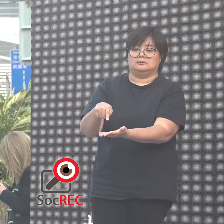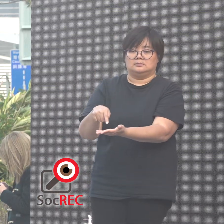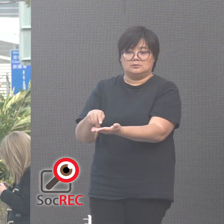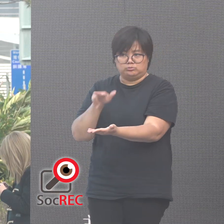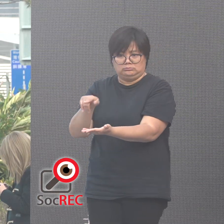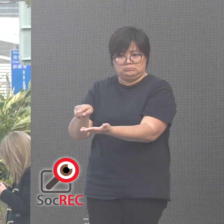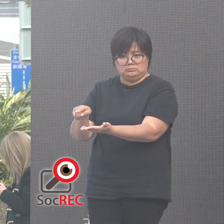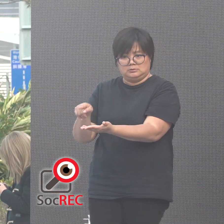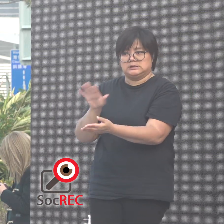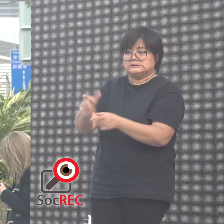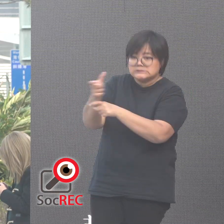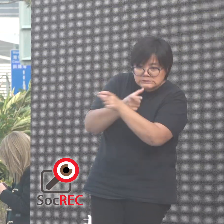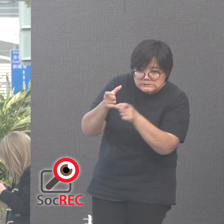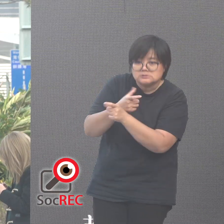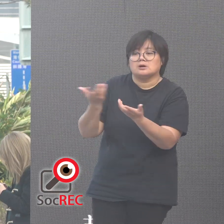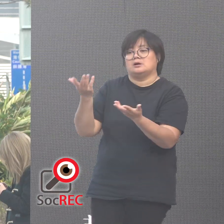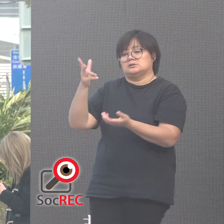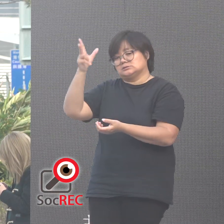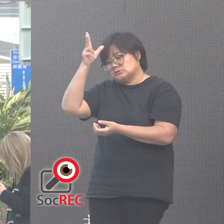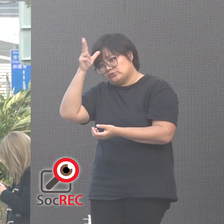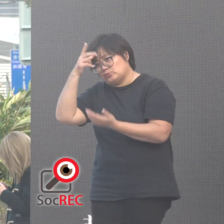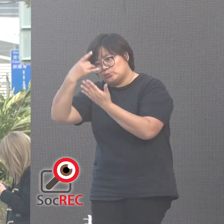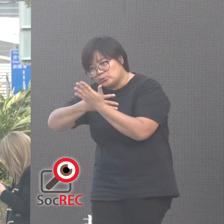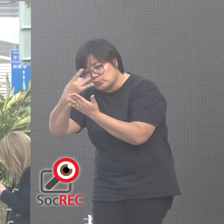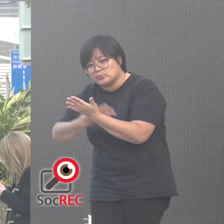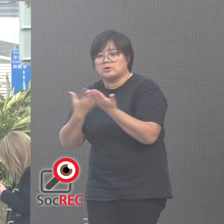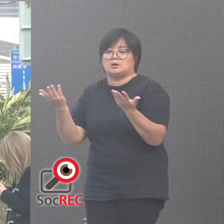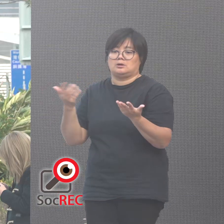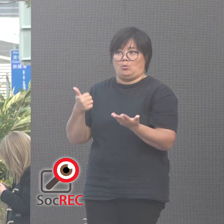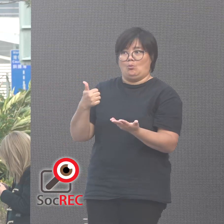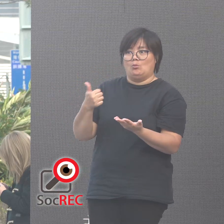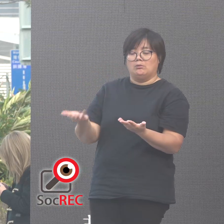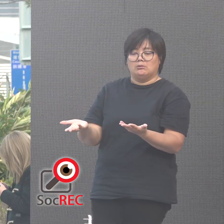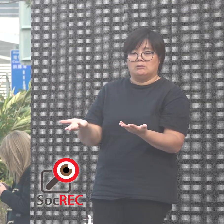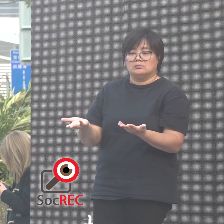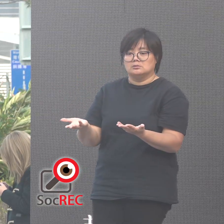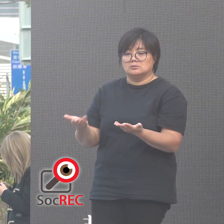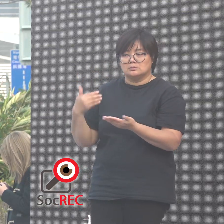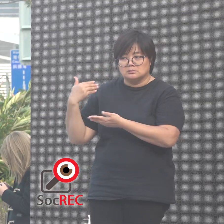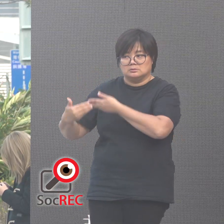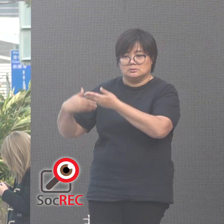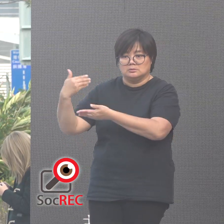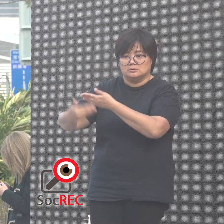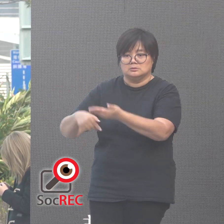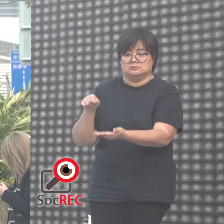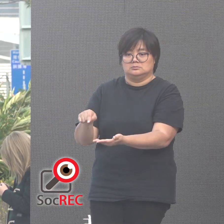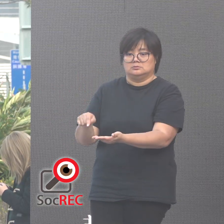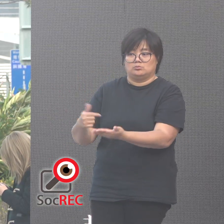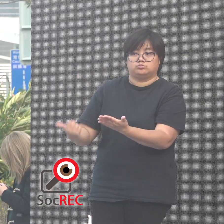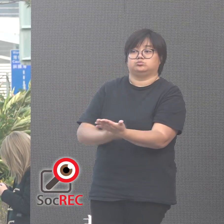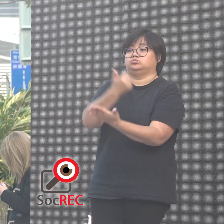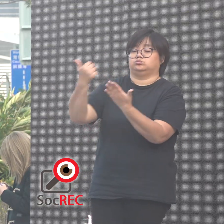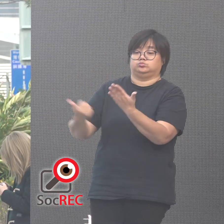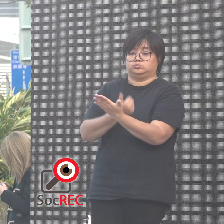濟都比一些很短時間、很急促以一個流血革命方式的國家是更加